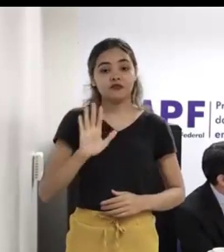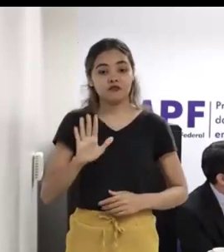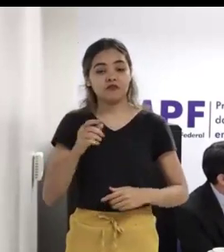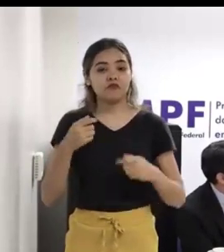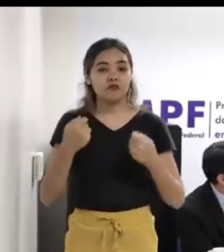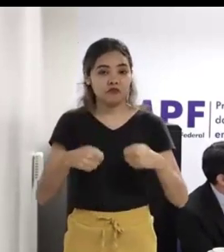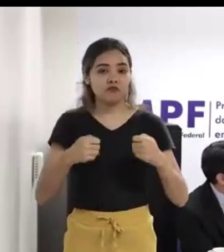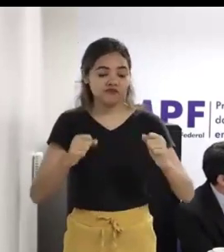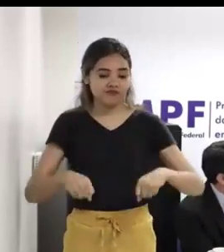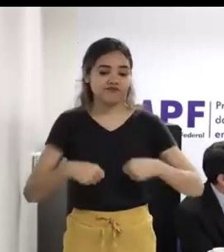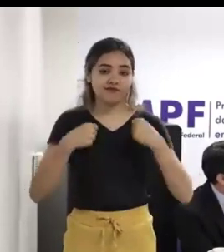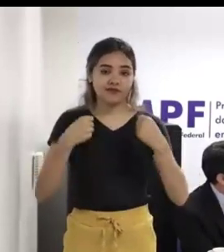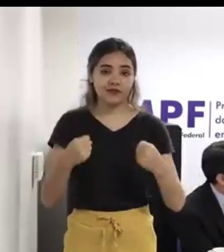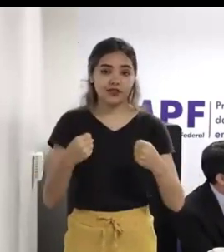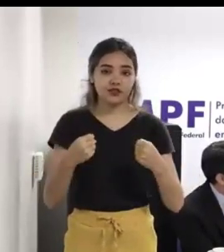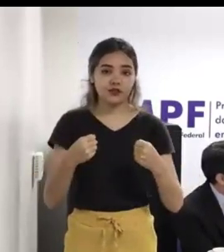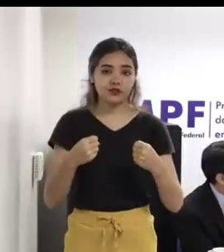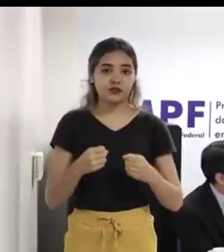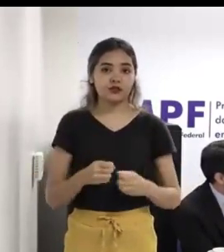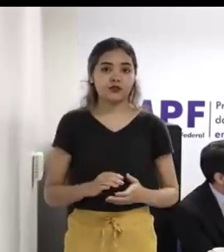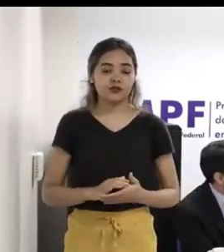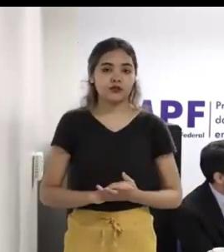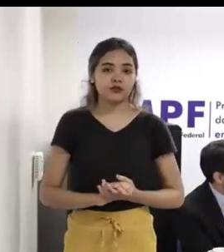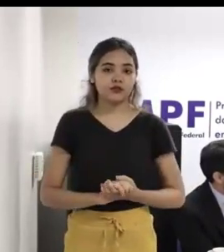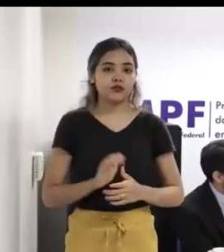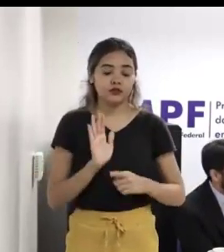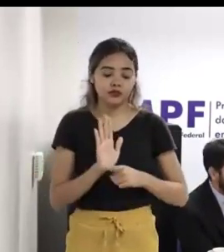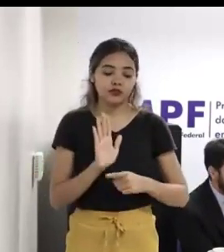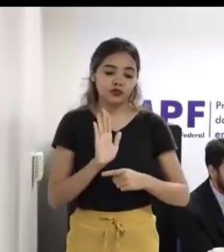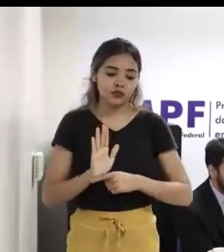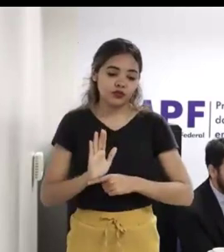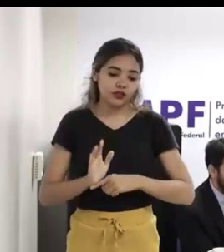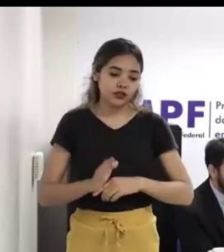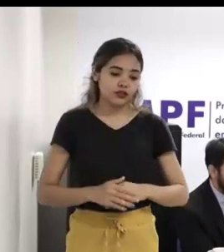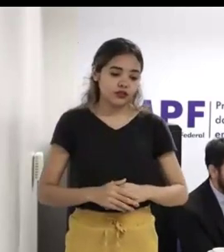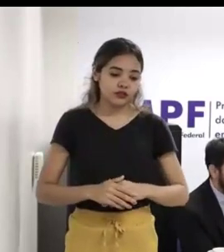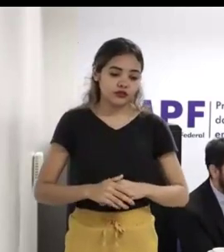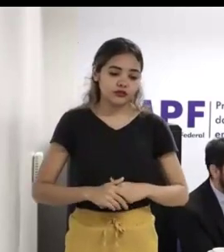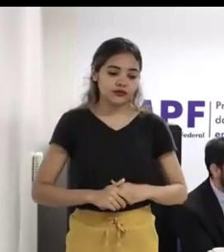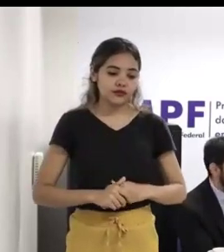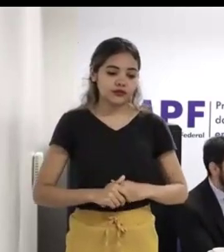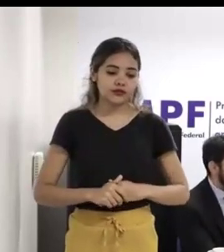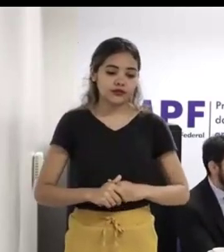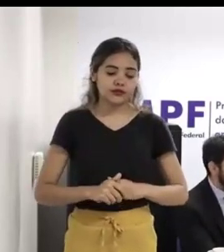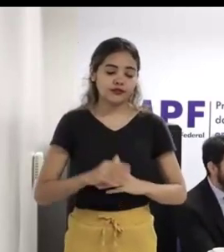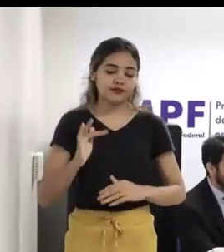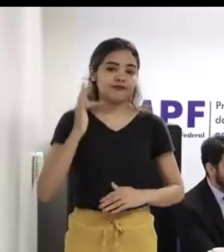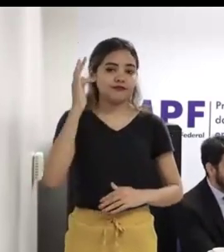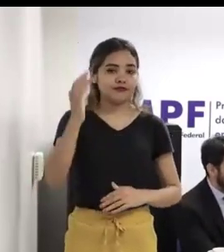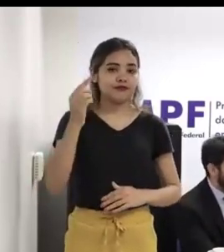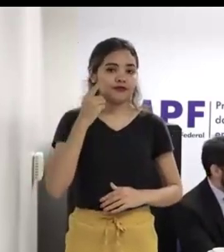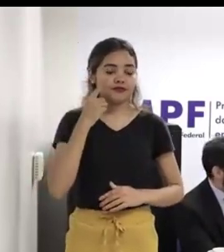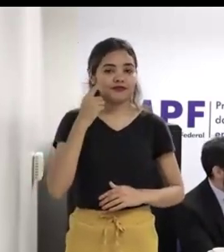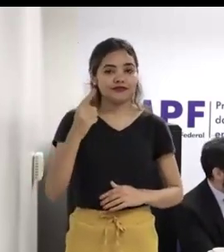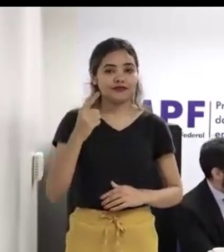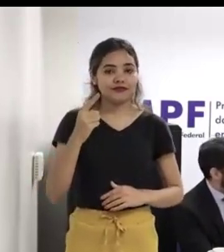caminhada então Sucesso para todos que a gente continue assim trabalhando juntos e a diferença vai ser lá na vida da